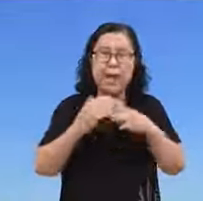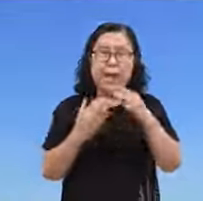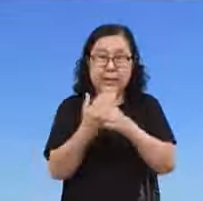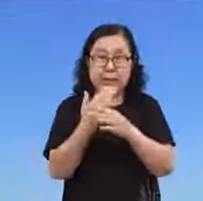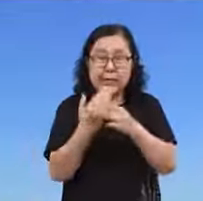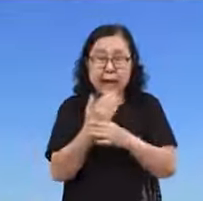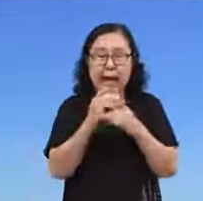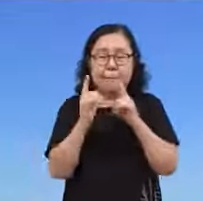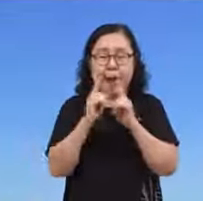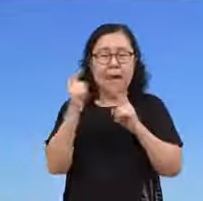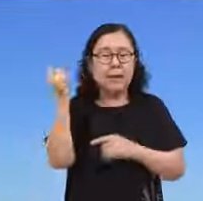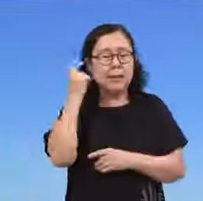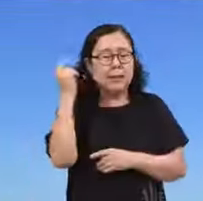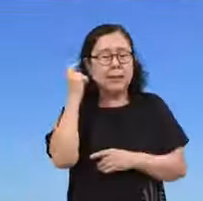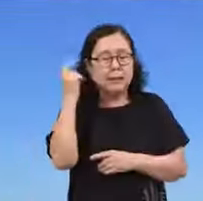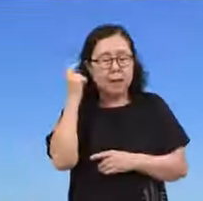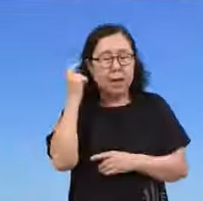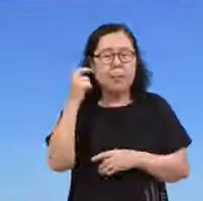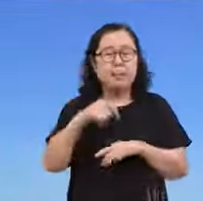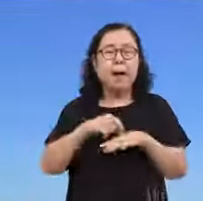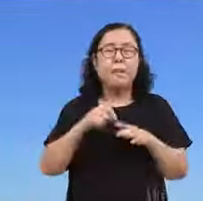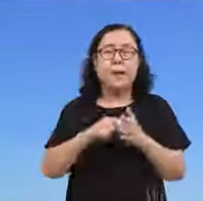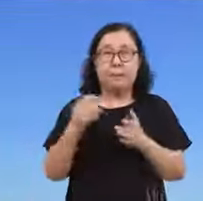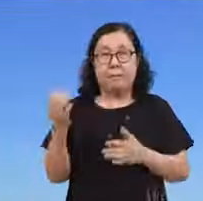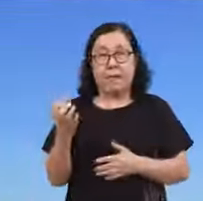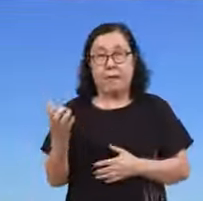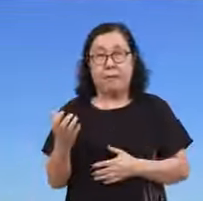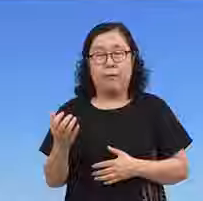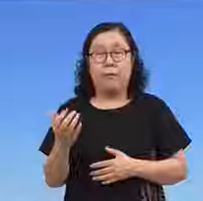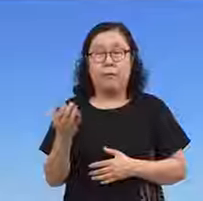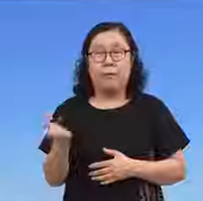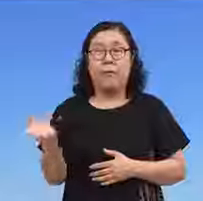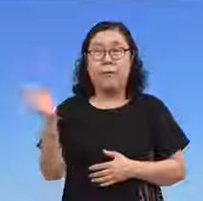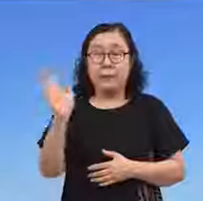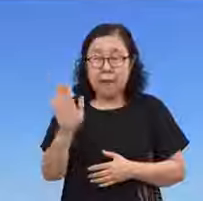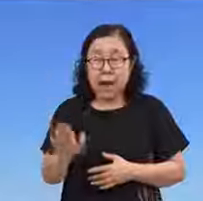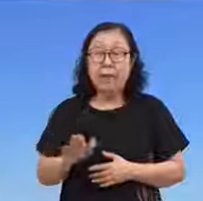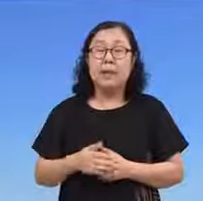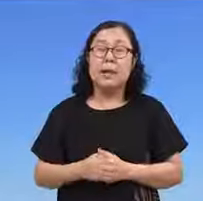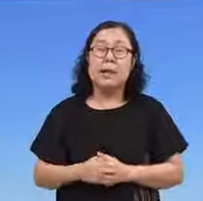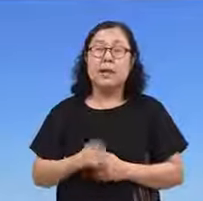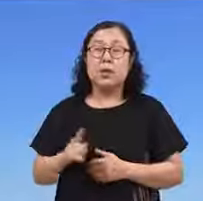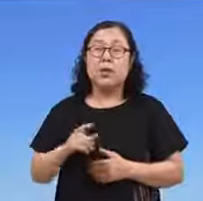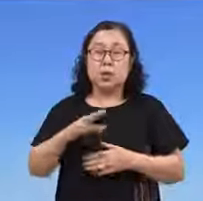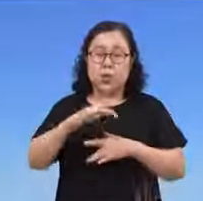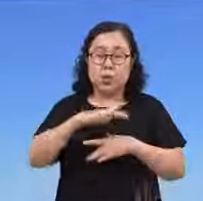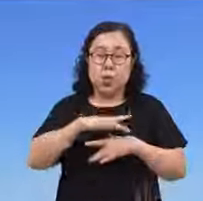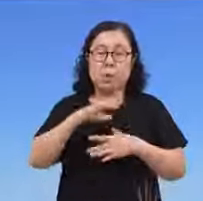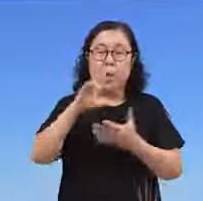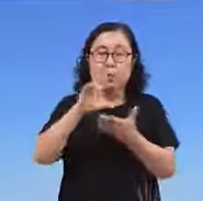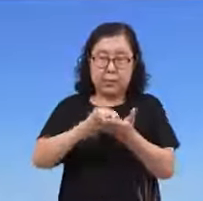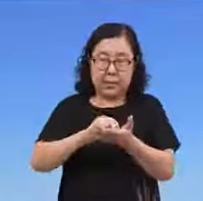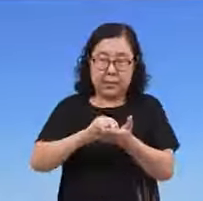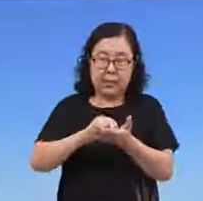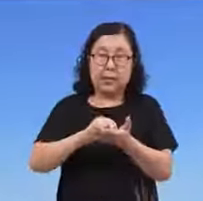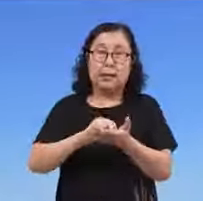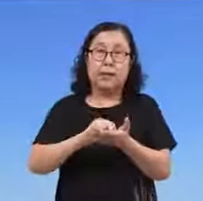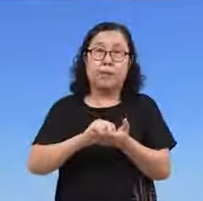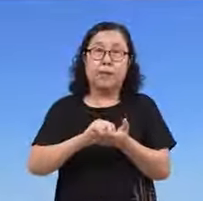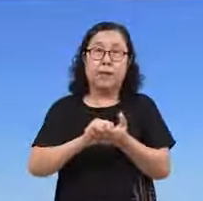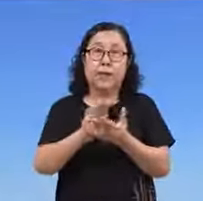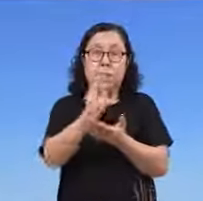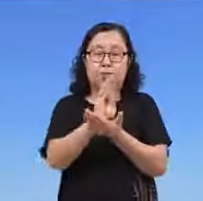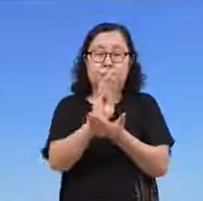크시다, 그런 이야기를 들을 때마다 저도 참 마음이 아프지만, 사실은요 이런 두려움의 문제로